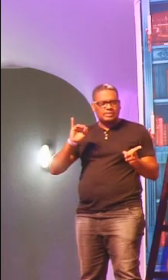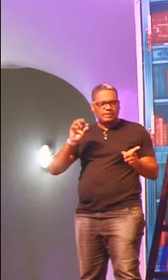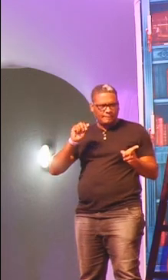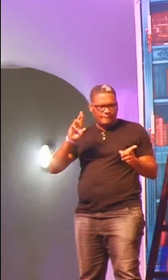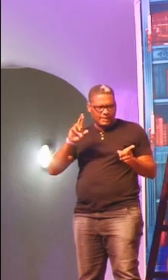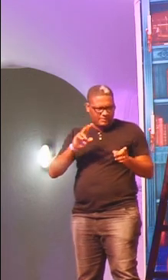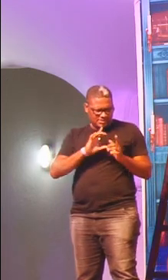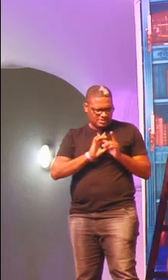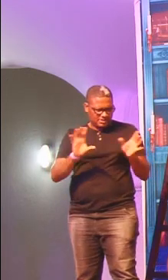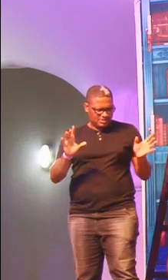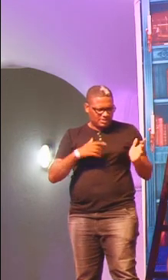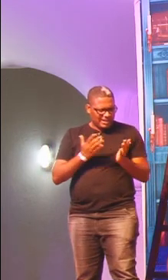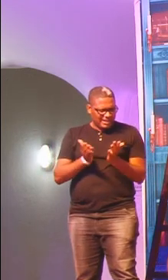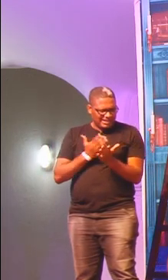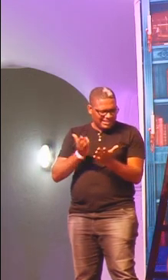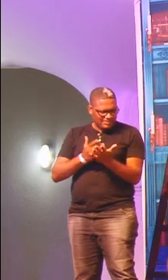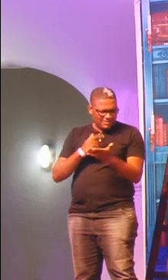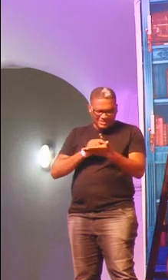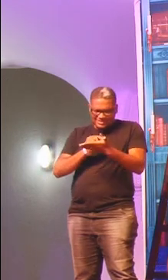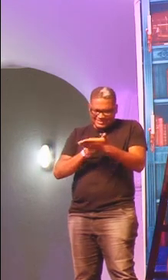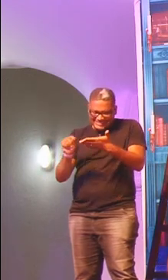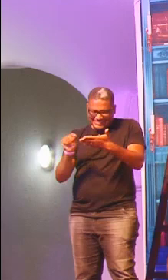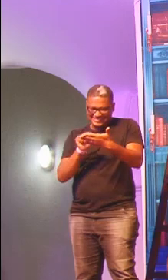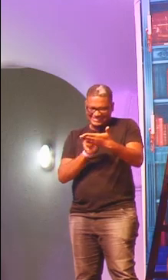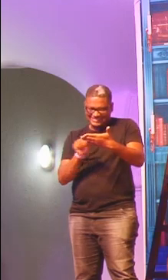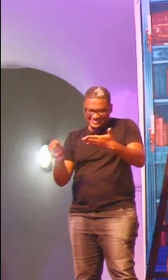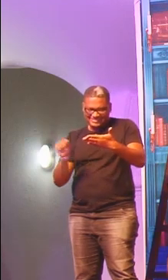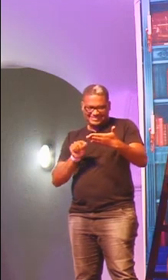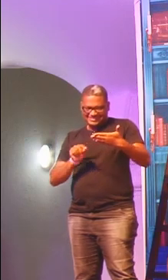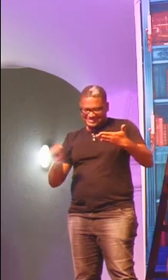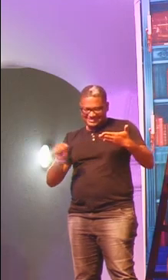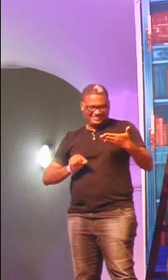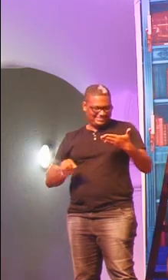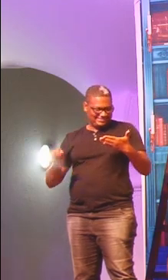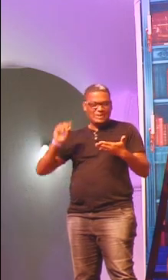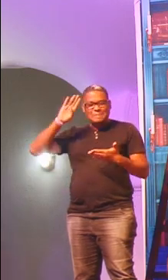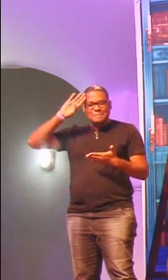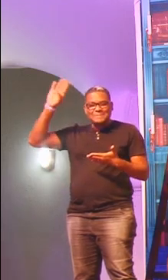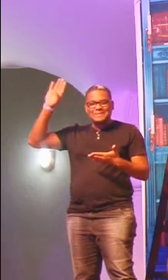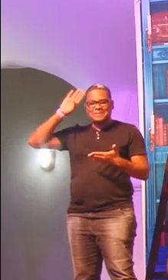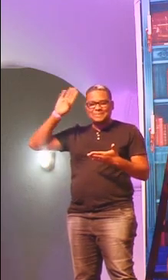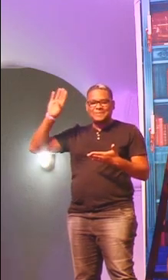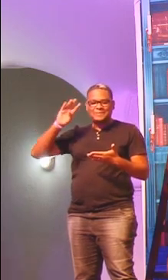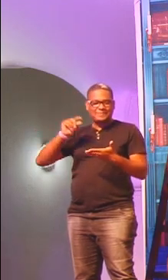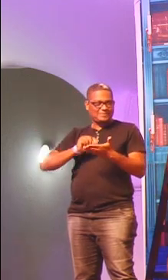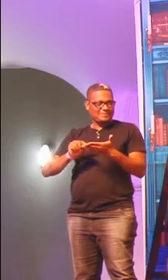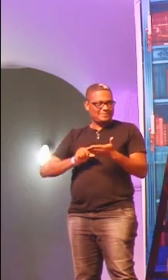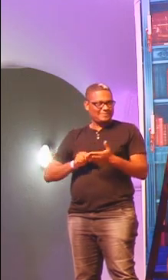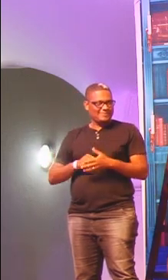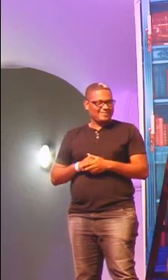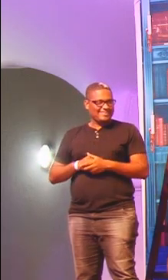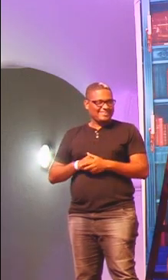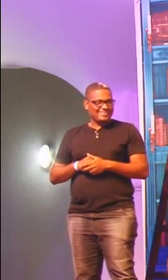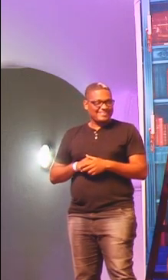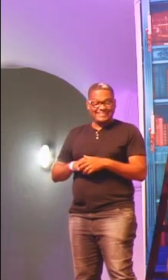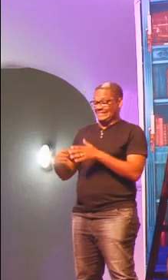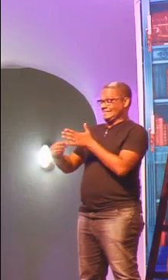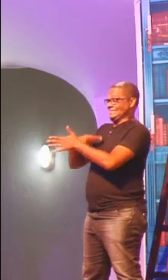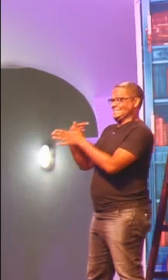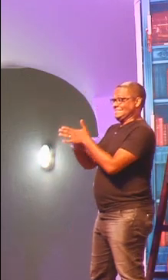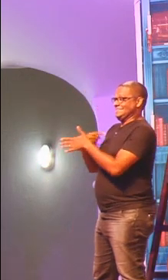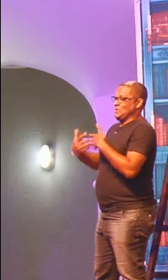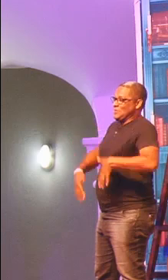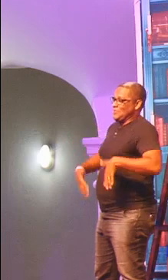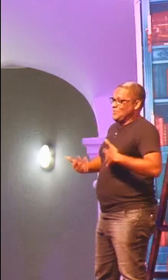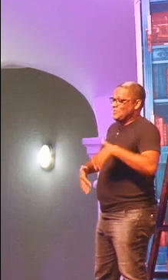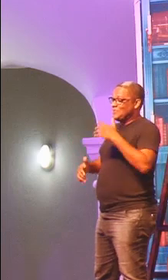agora, seu livro está todo marcado aqui, todo riscado, etc. Ele vai muitas... fazer uma arguição, a gente